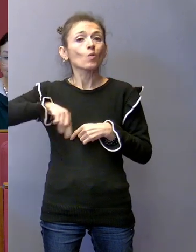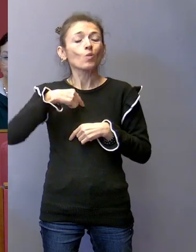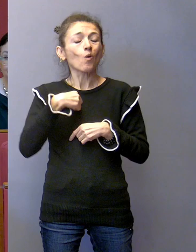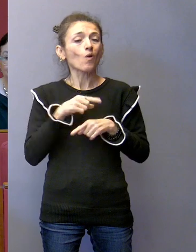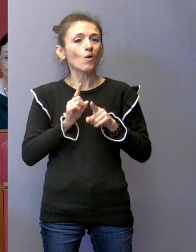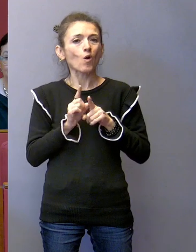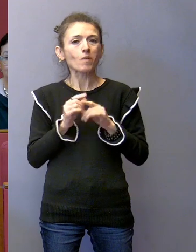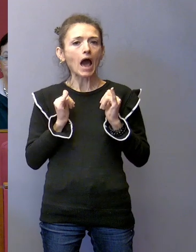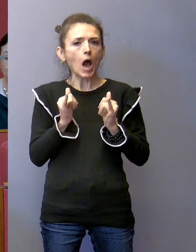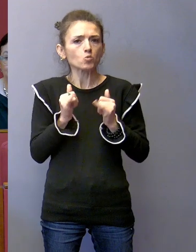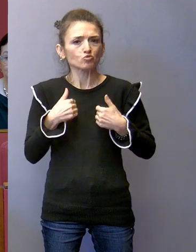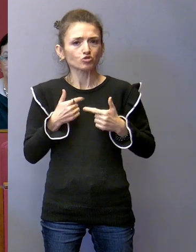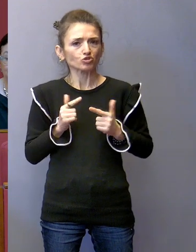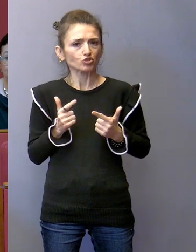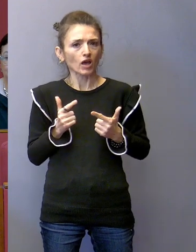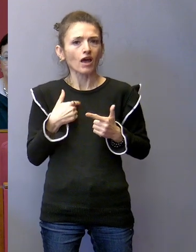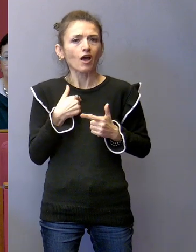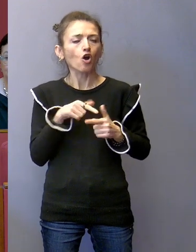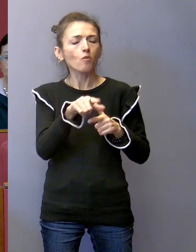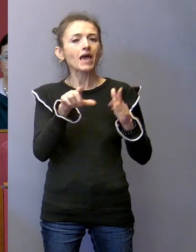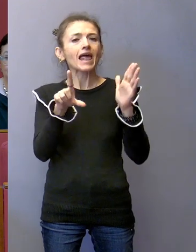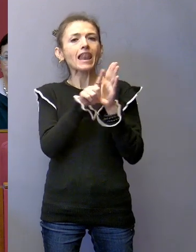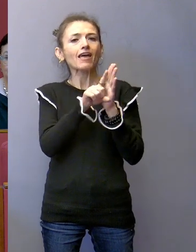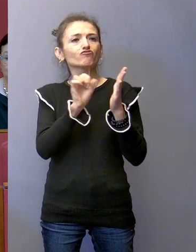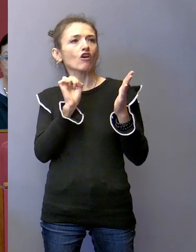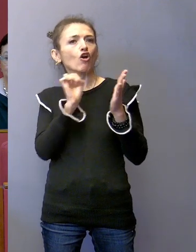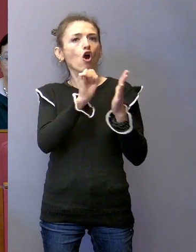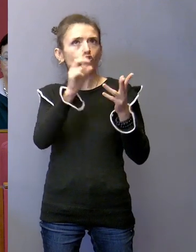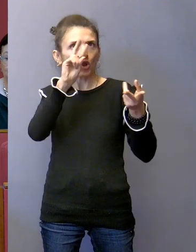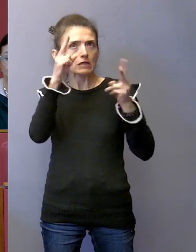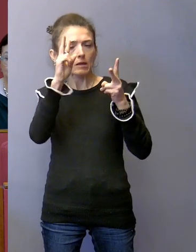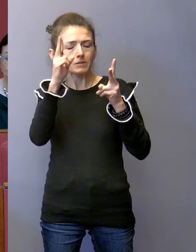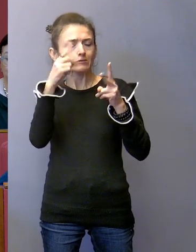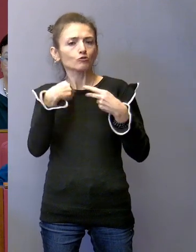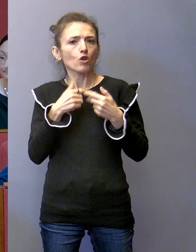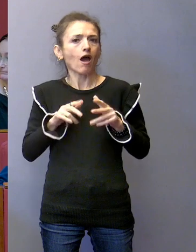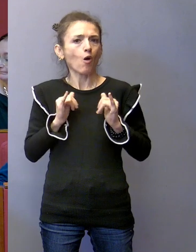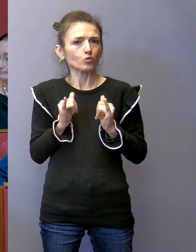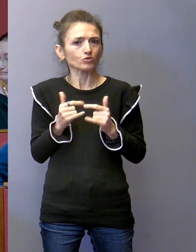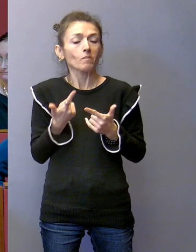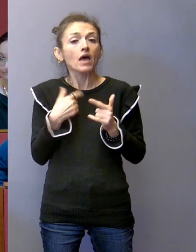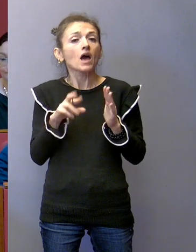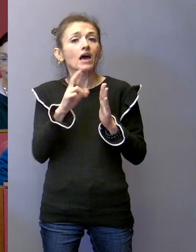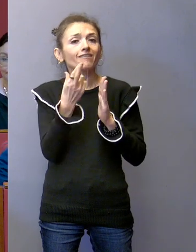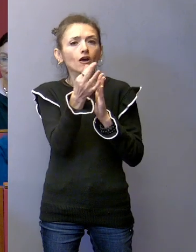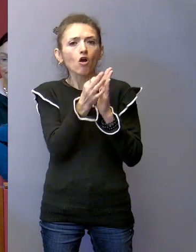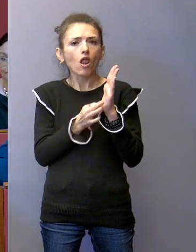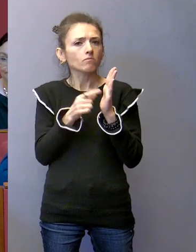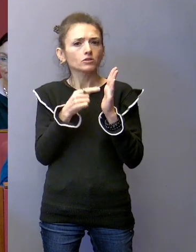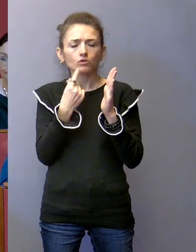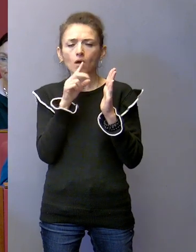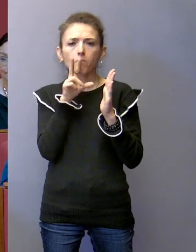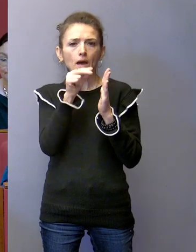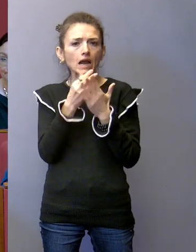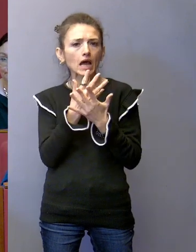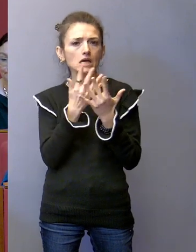un'interpretazione contra leggem Nel senso che il regolamento dice espressamente quello che abbiamo detto cioè che